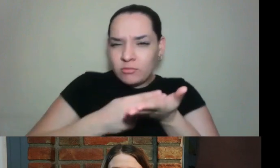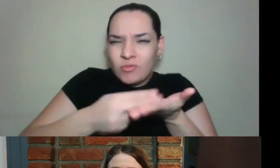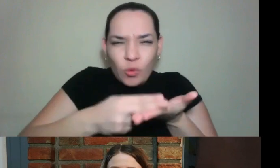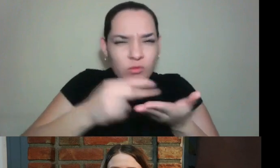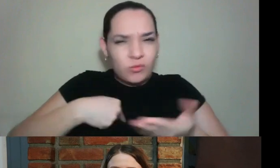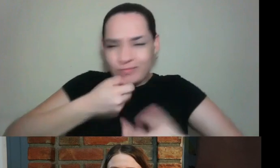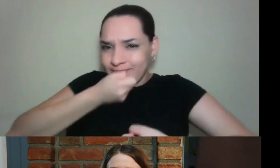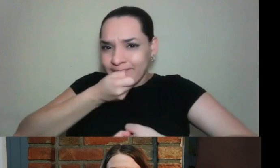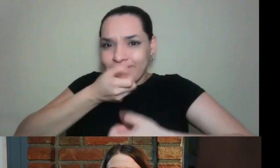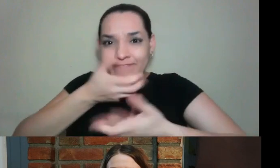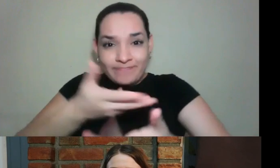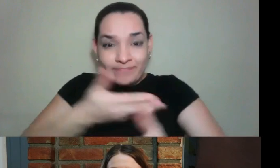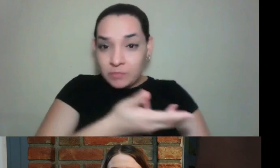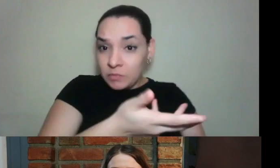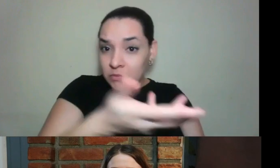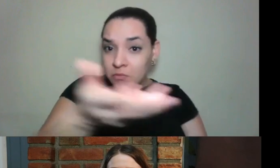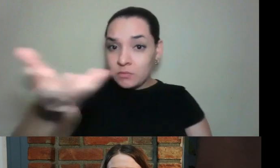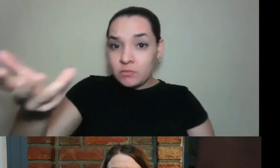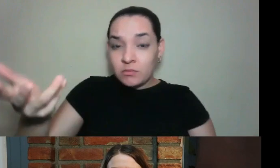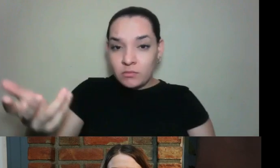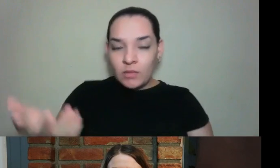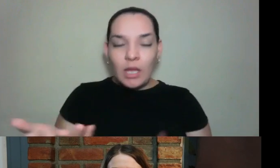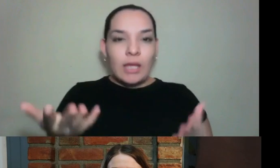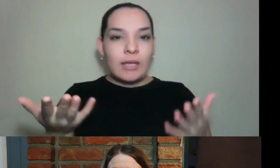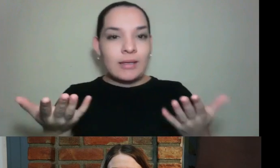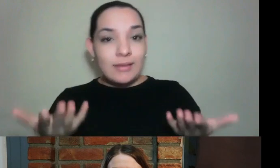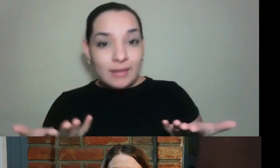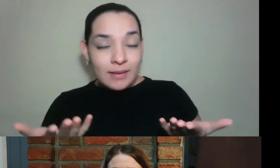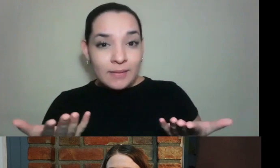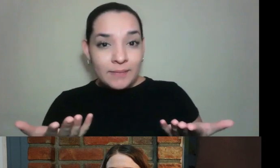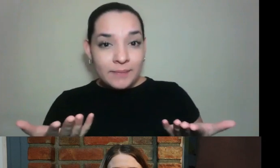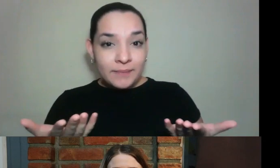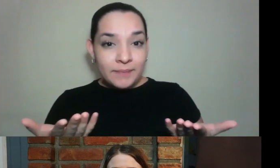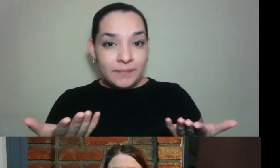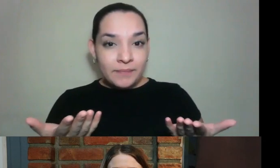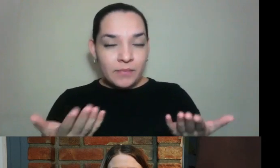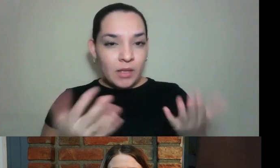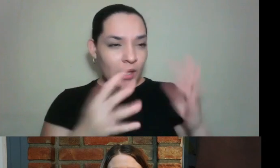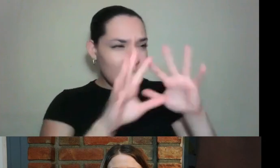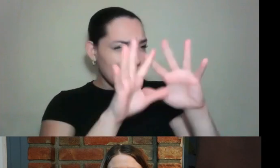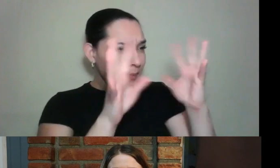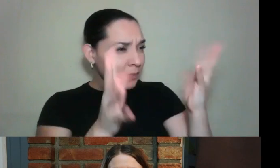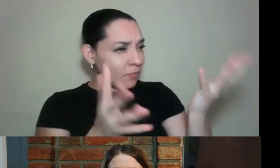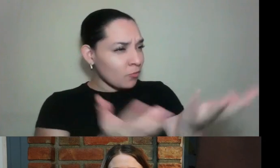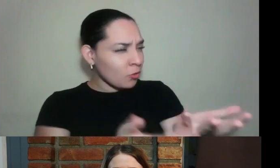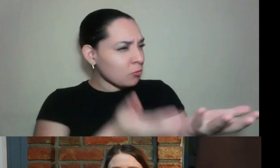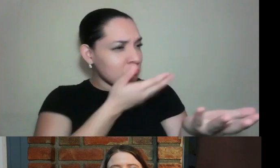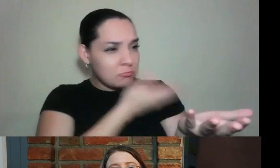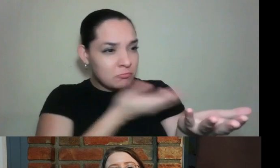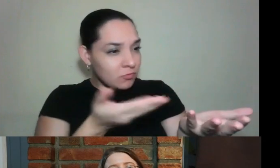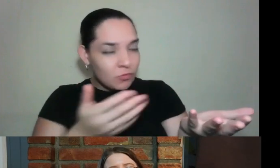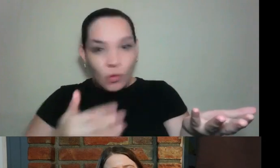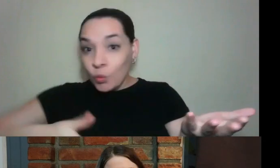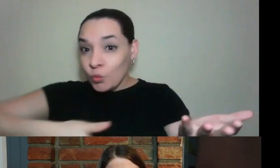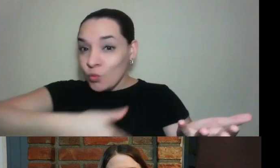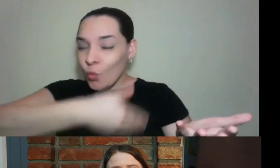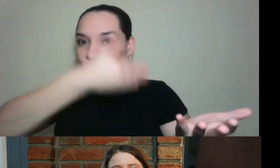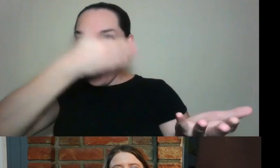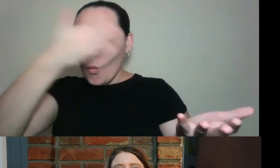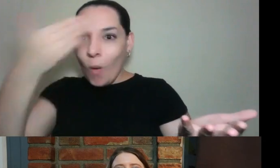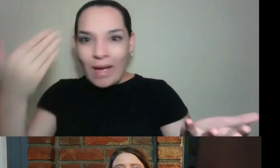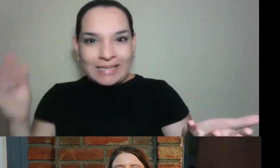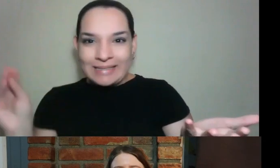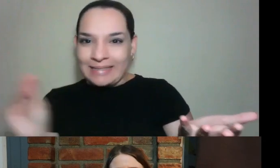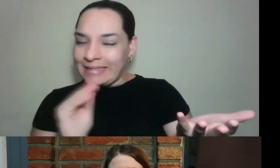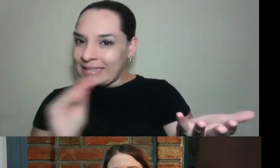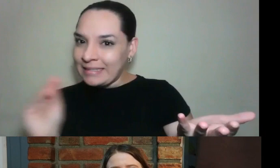creo que lo más sincero que le puedo llegar a decir es que no existe nada en el mundo